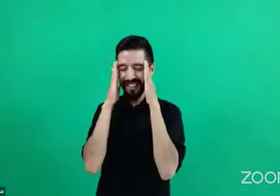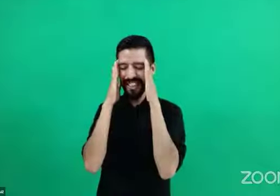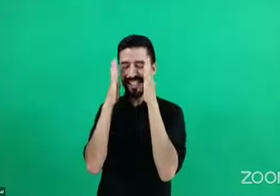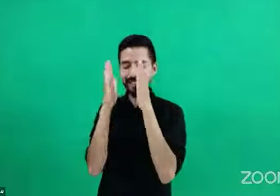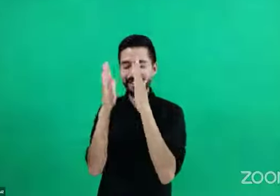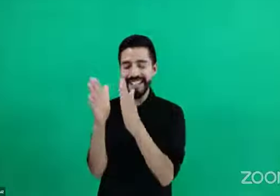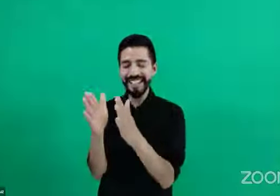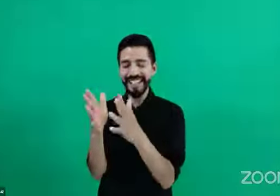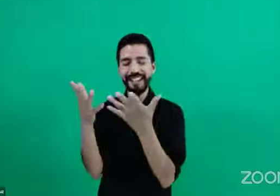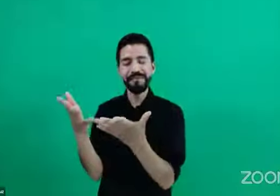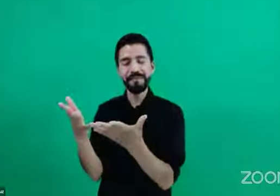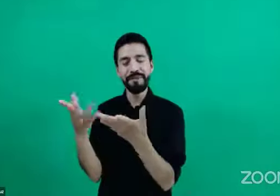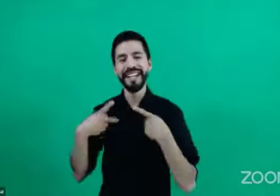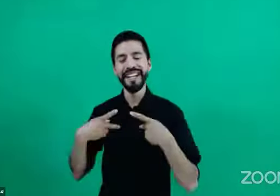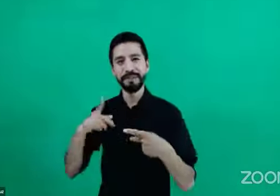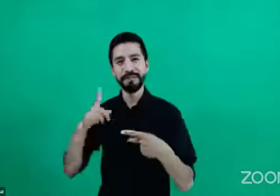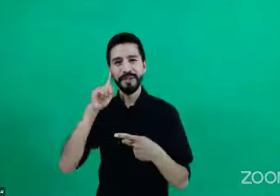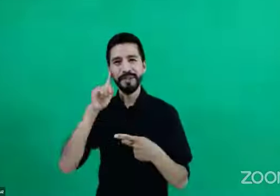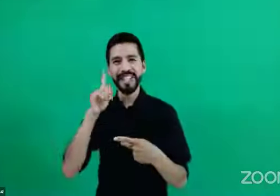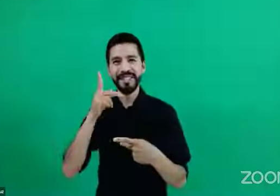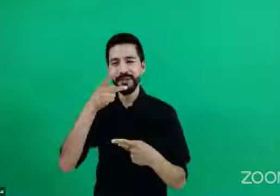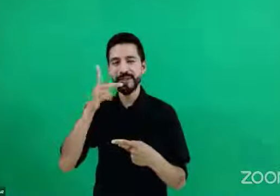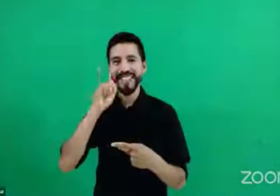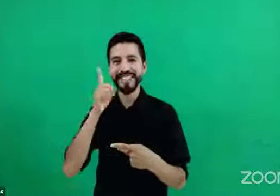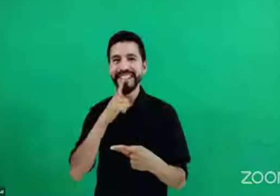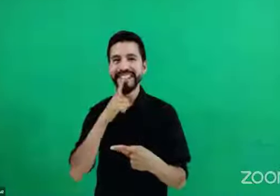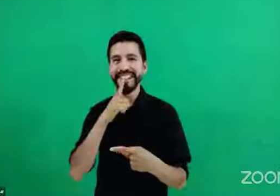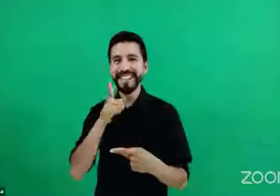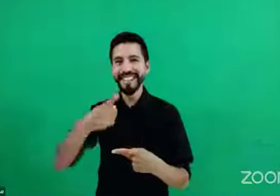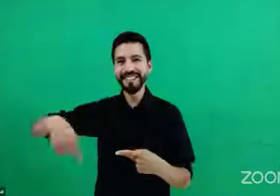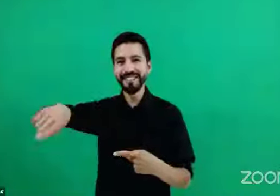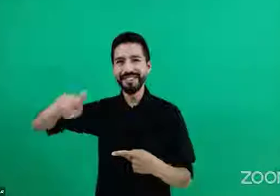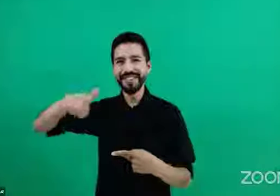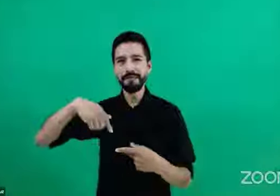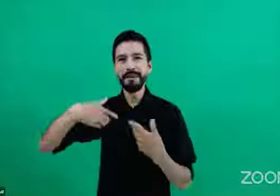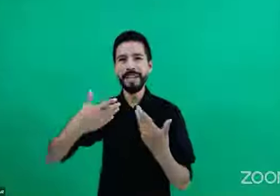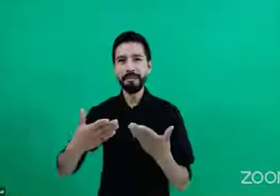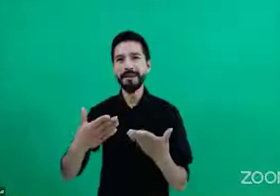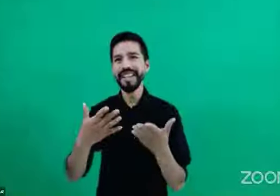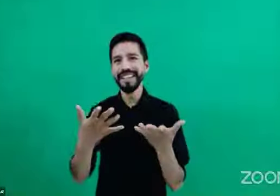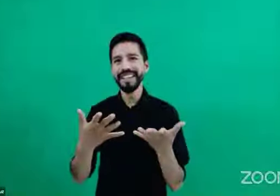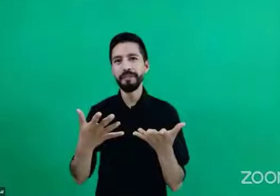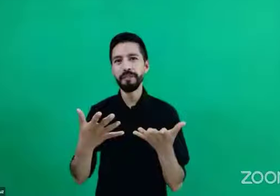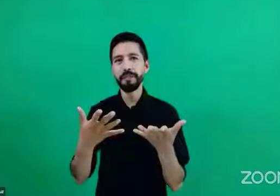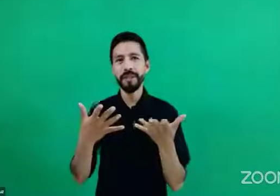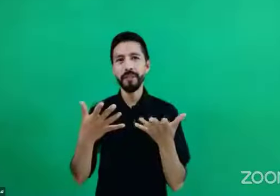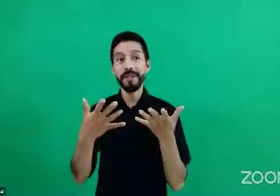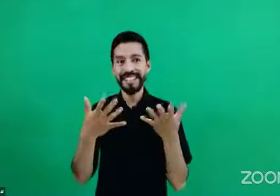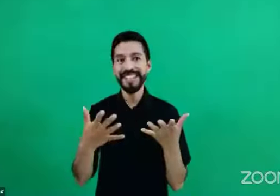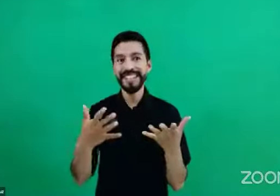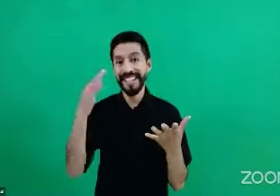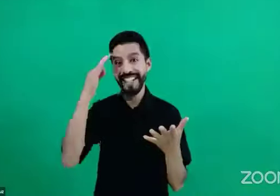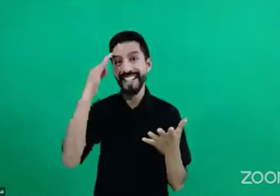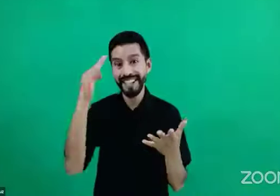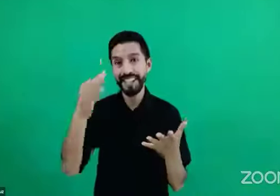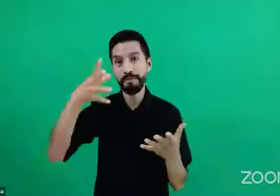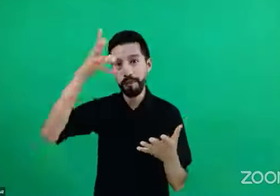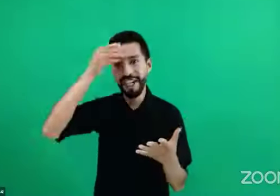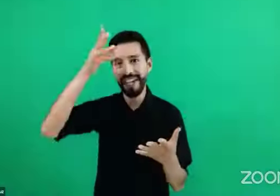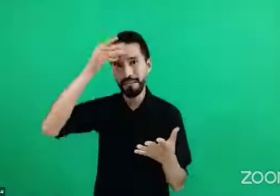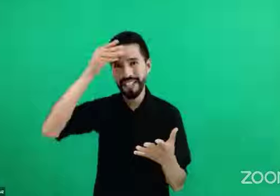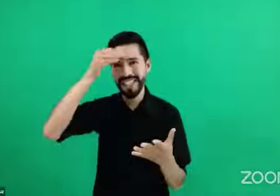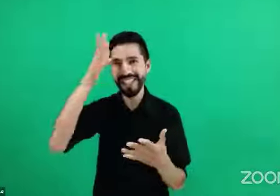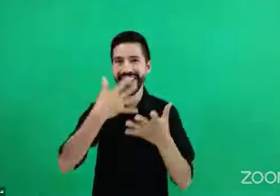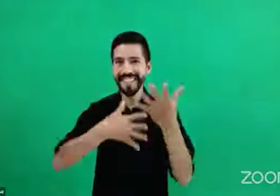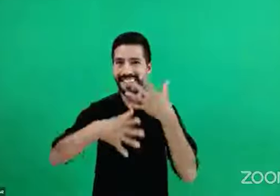de concentrar su energía también para las personas sordas. Entonces, ¿por qué? Porque pues es que se requiere tiempo